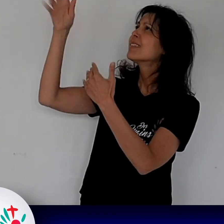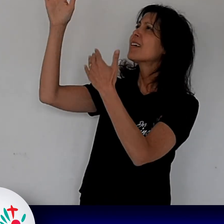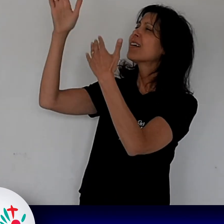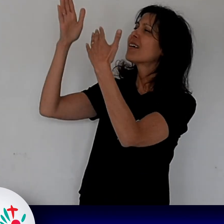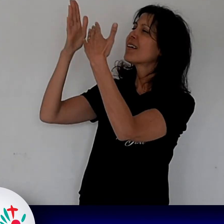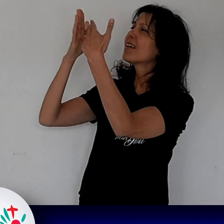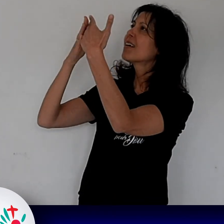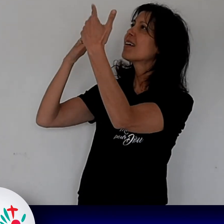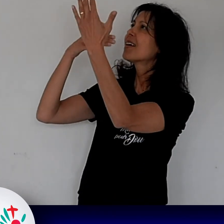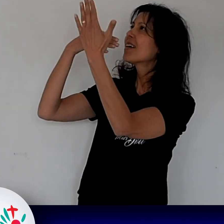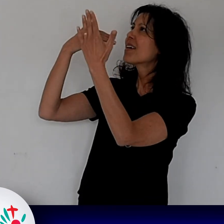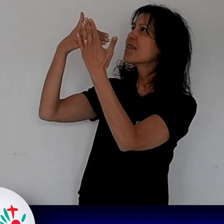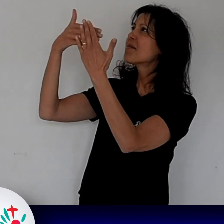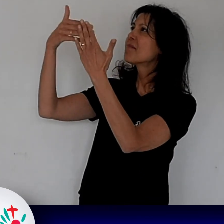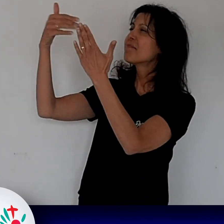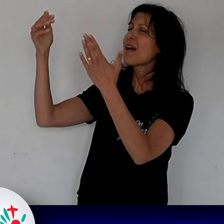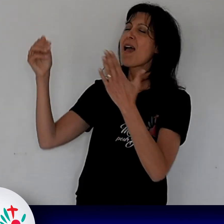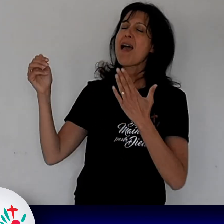mains,